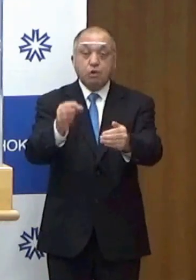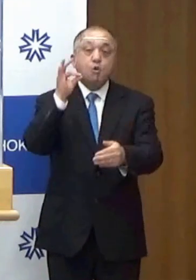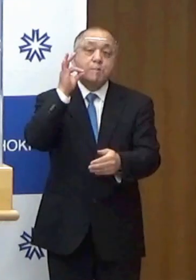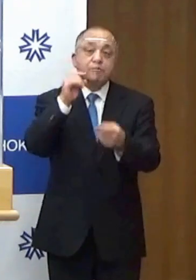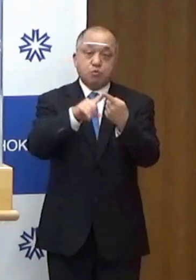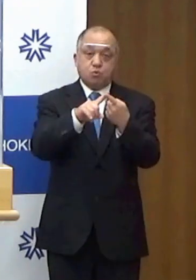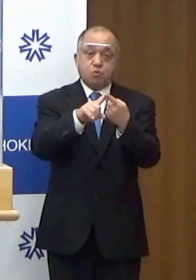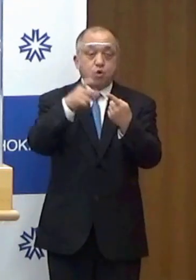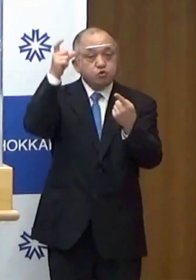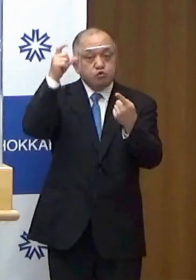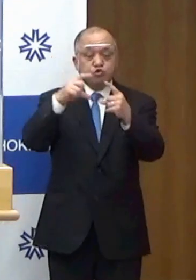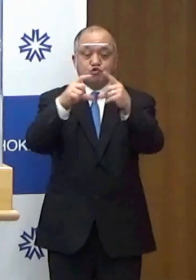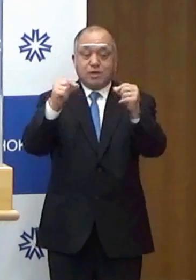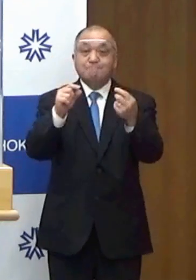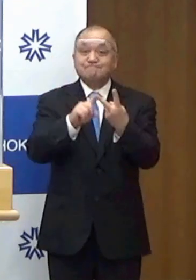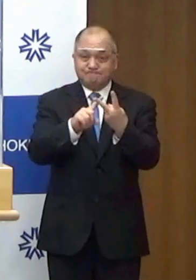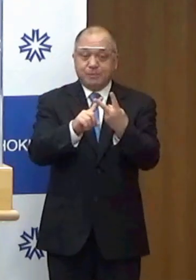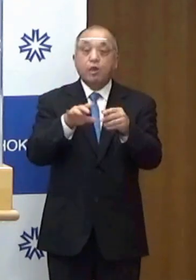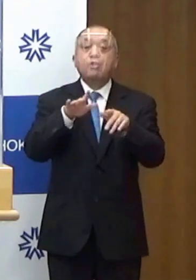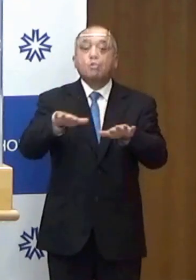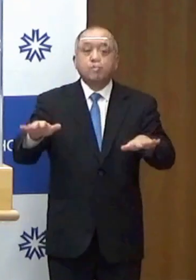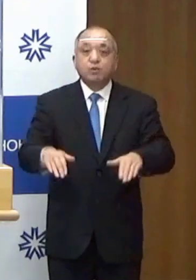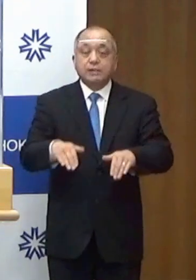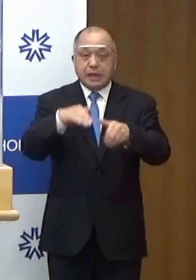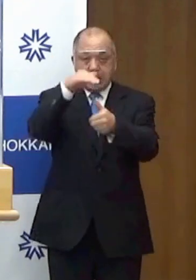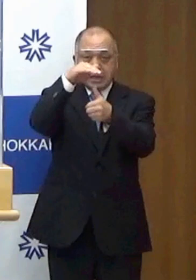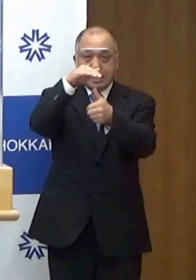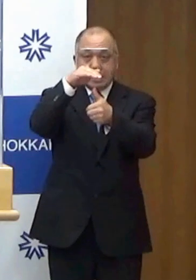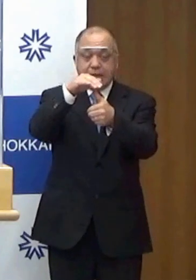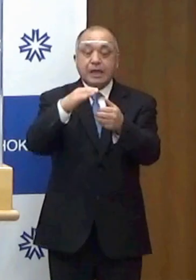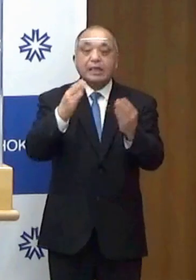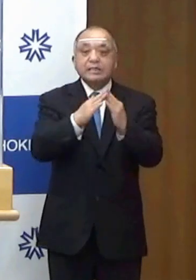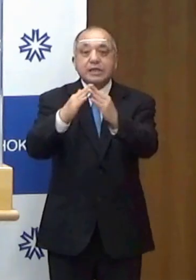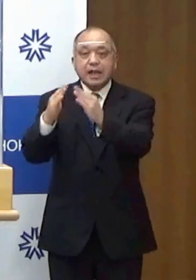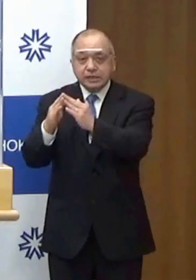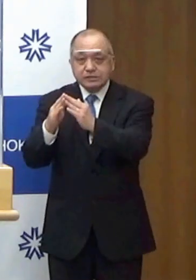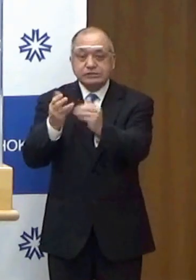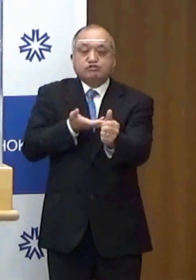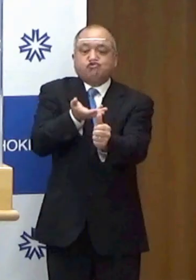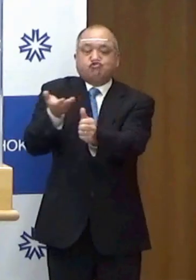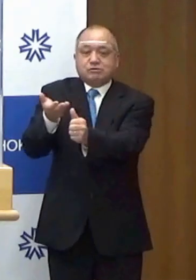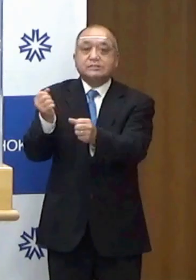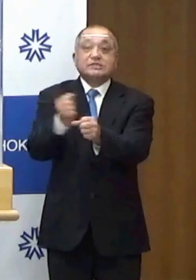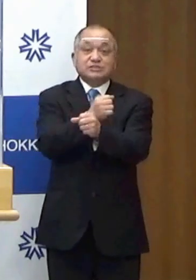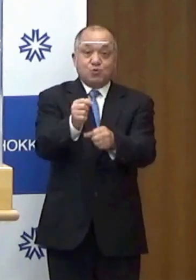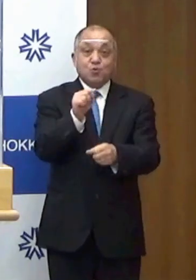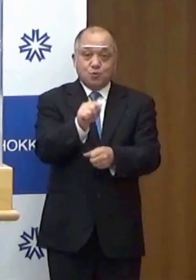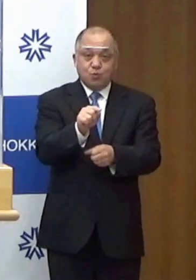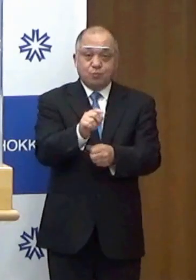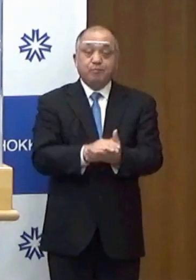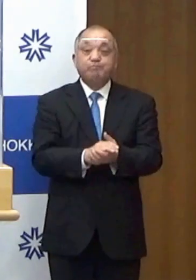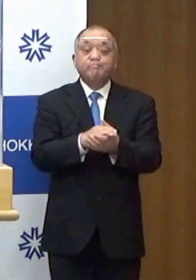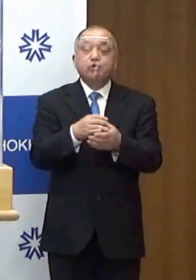と牛乳券の子育て世帯への支給に関する事業についてでありますが、